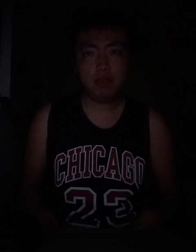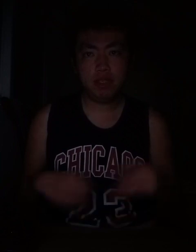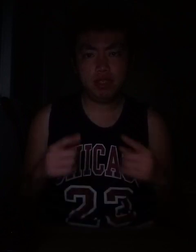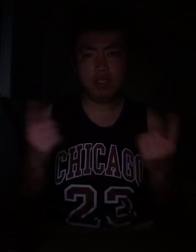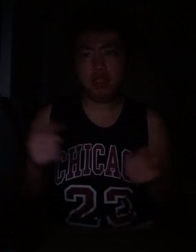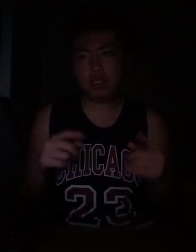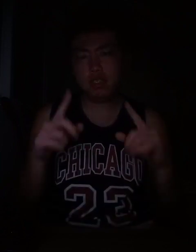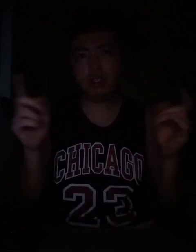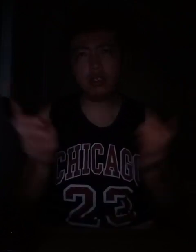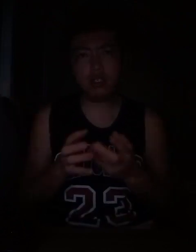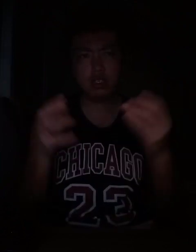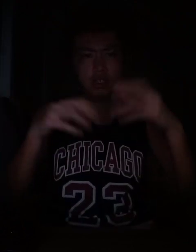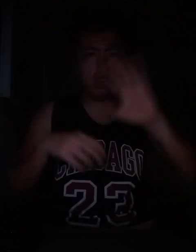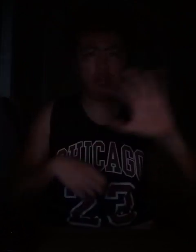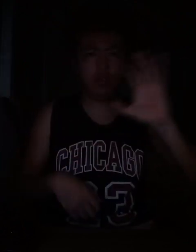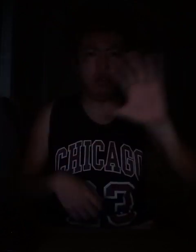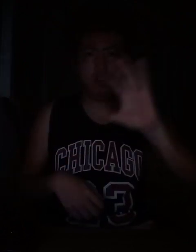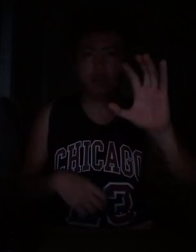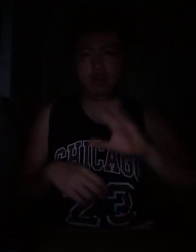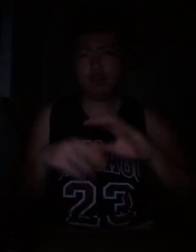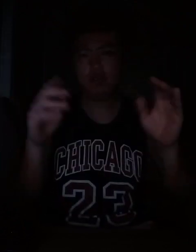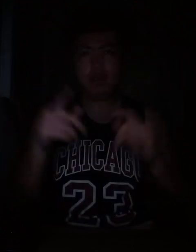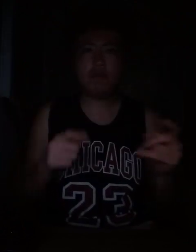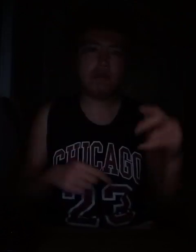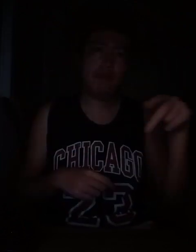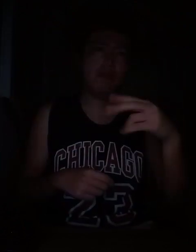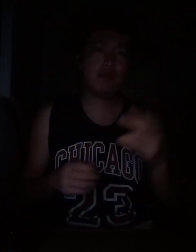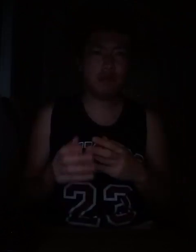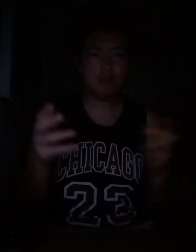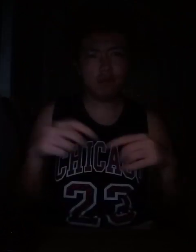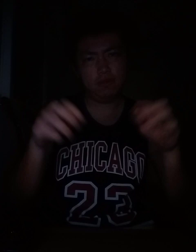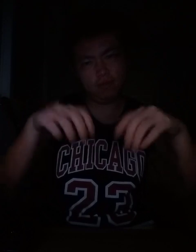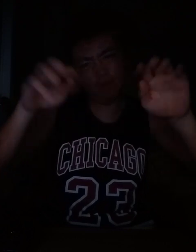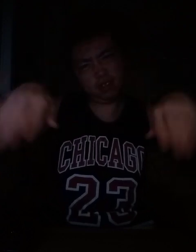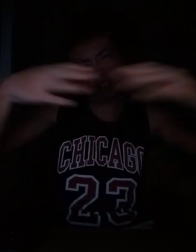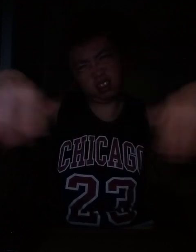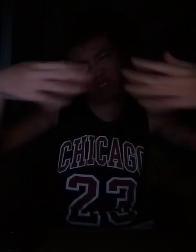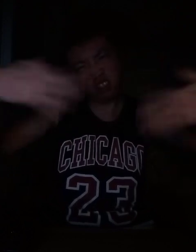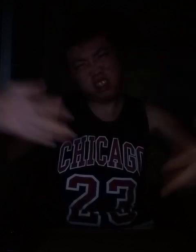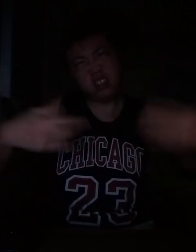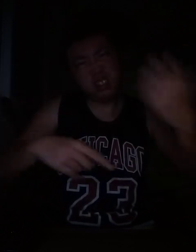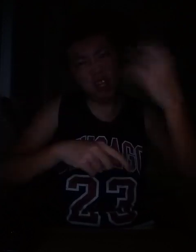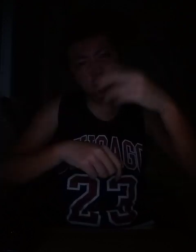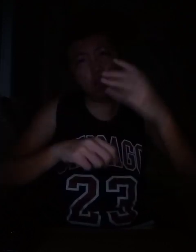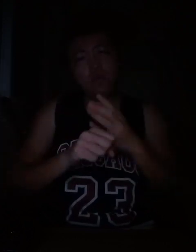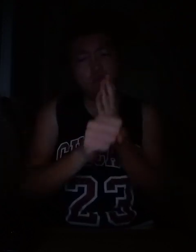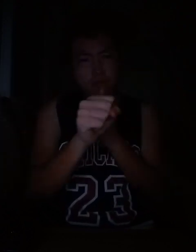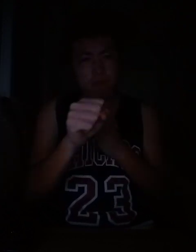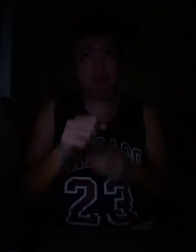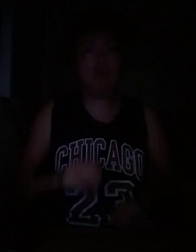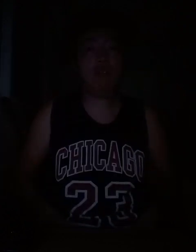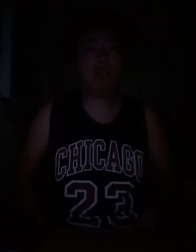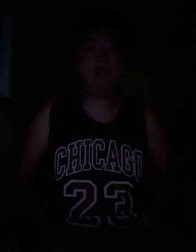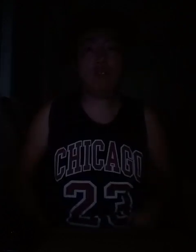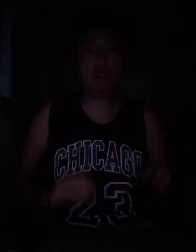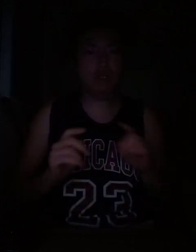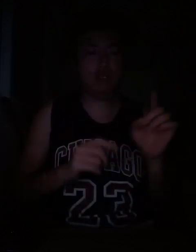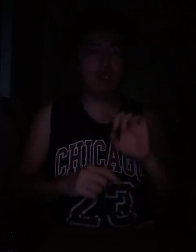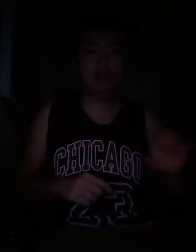내일부터는 전국이 태풍의 영향권에 들겠습니다. 들피까지 강한 비바람이 예상돼 철저한 대비가 필요한데요. 먼저 태풍은 목요일